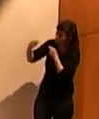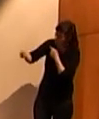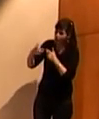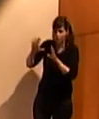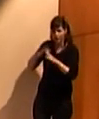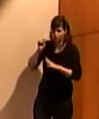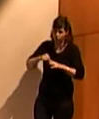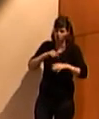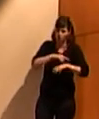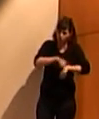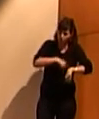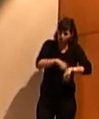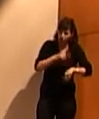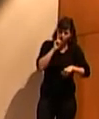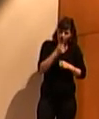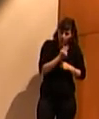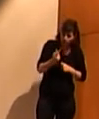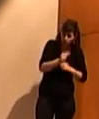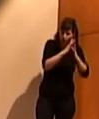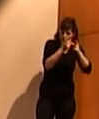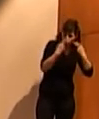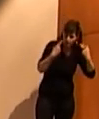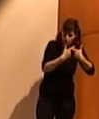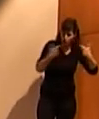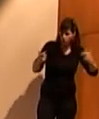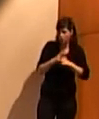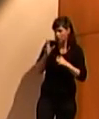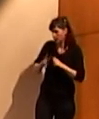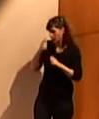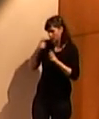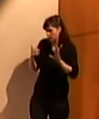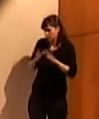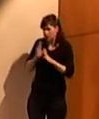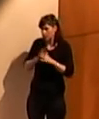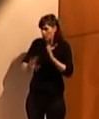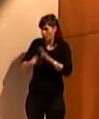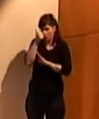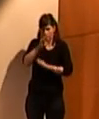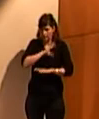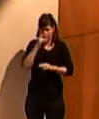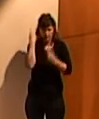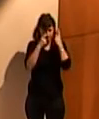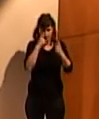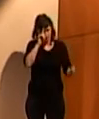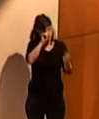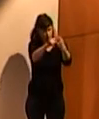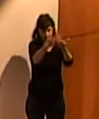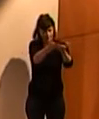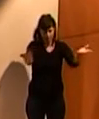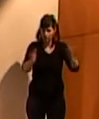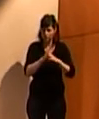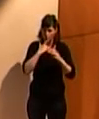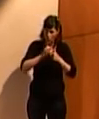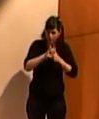Voilà. Donc voilà, on est allé au plus simple dans un premier temps parce qu'il y avait déjà toute la démarche à mettre en place. Bon, qui